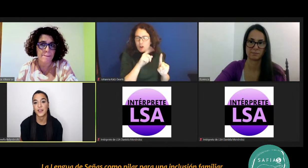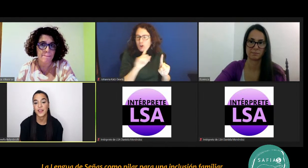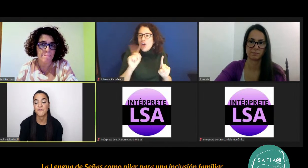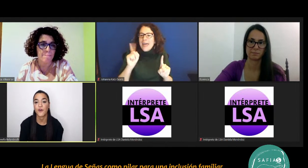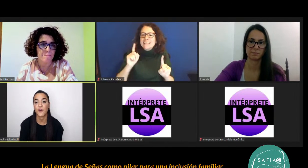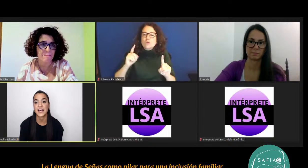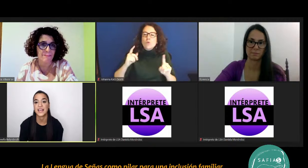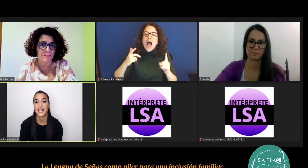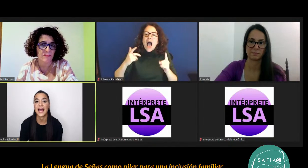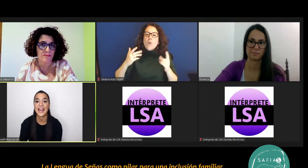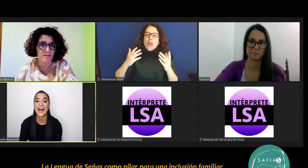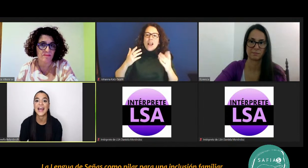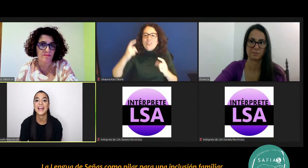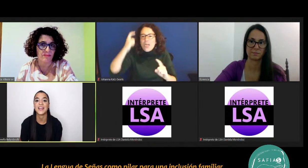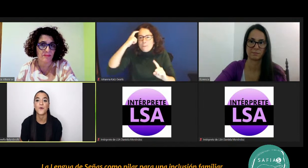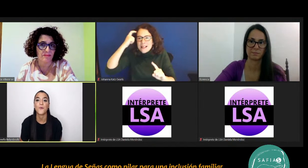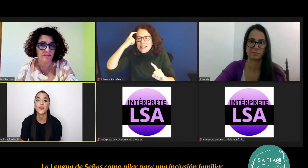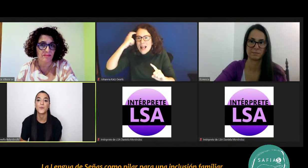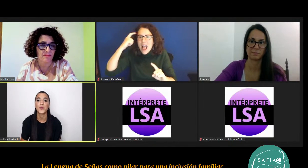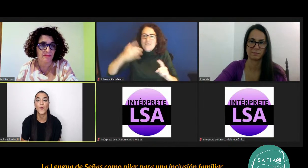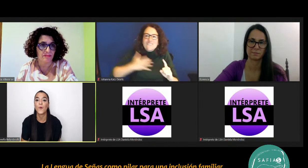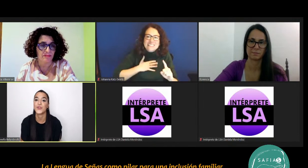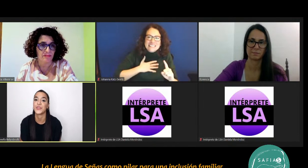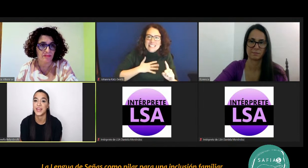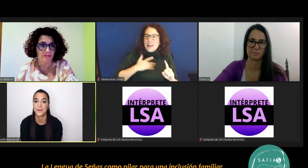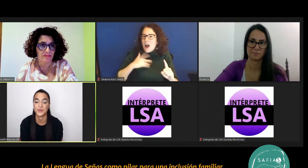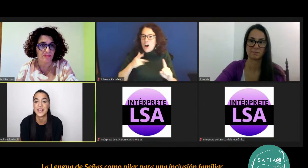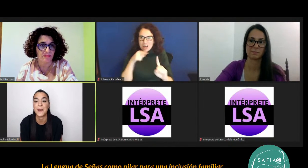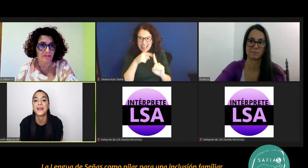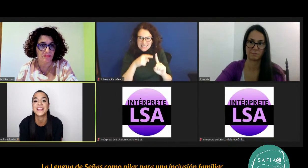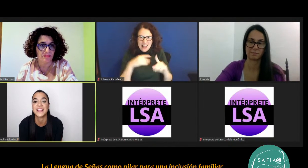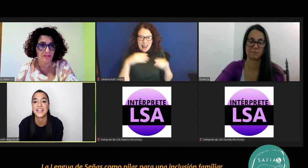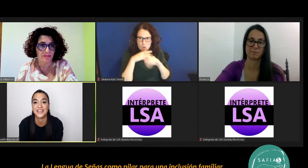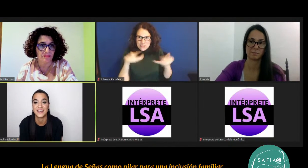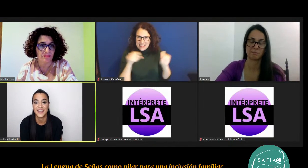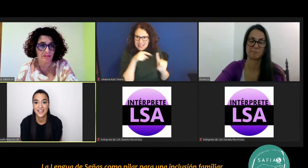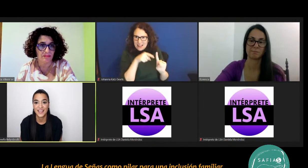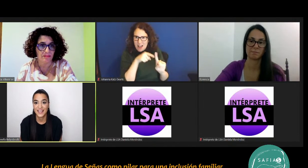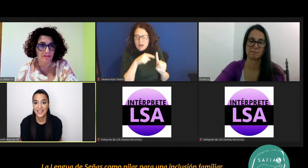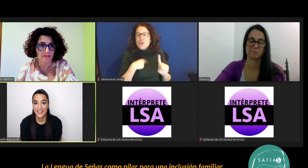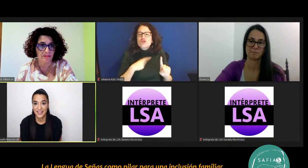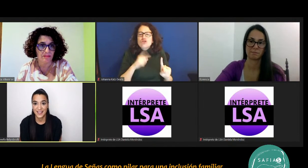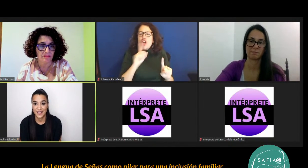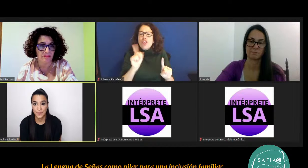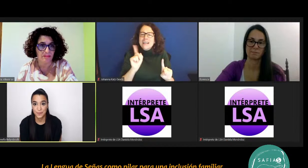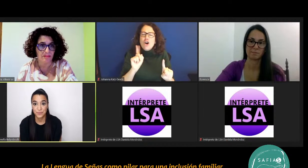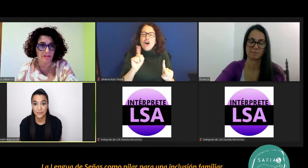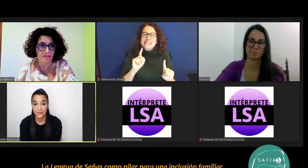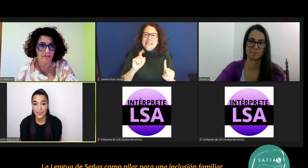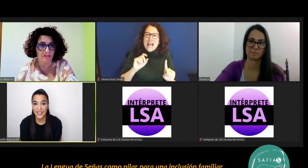sean enfocadas a la lengua número 1, digamos, que aprendan.